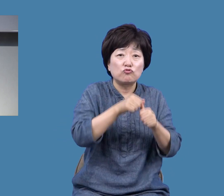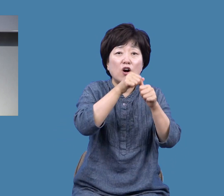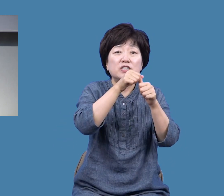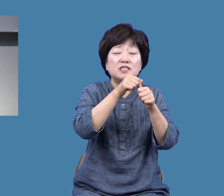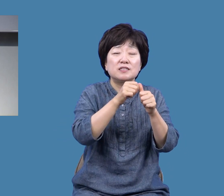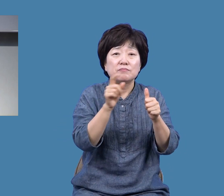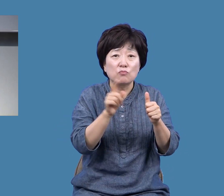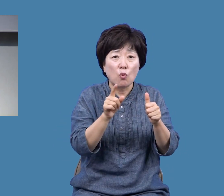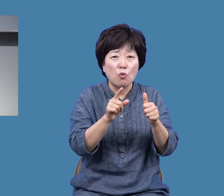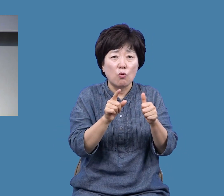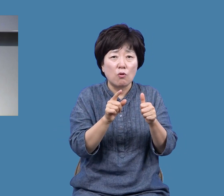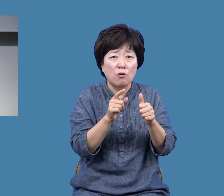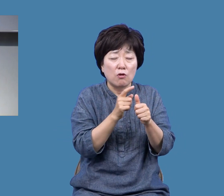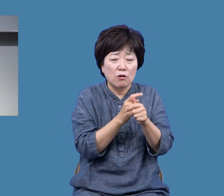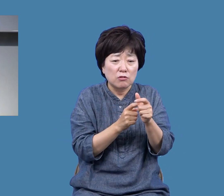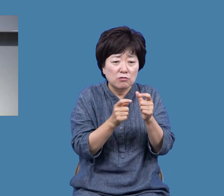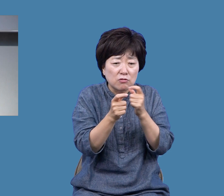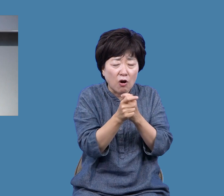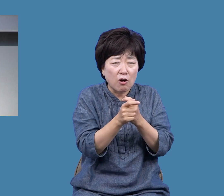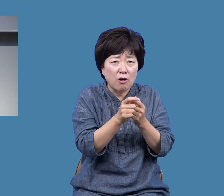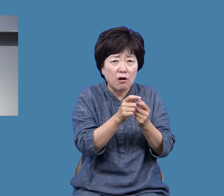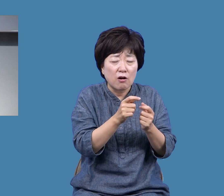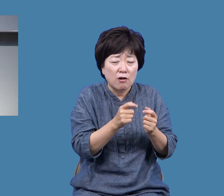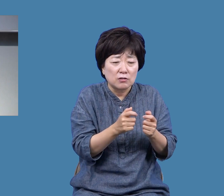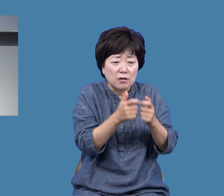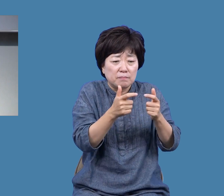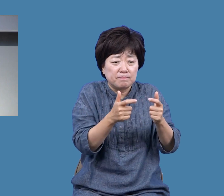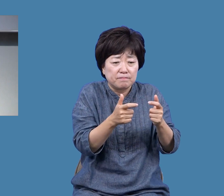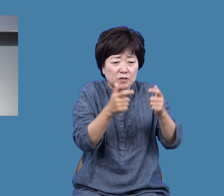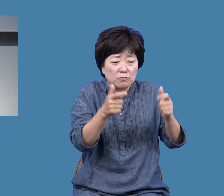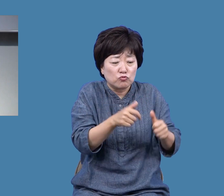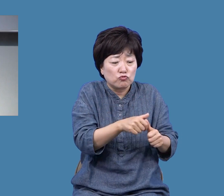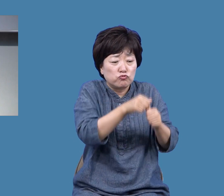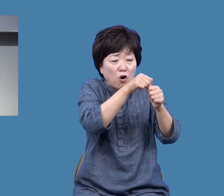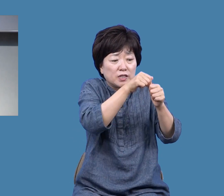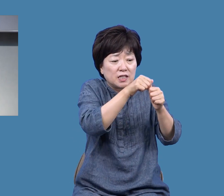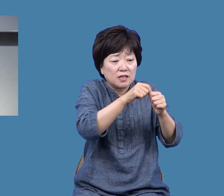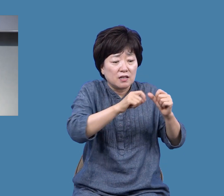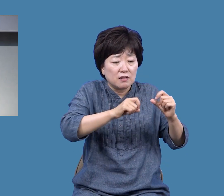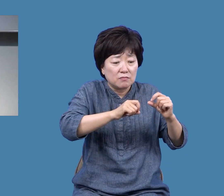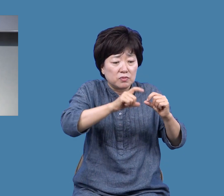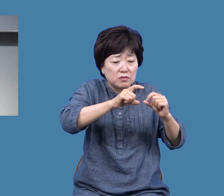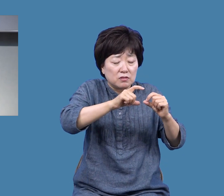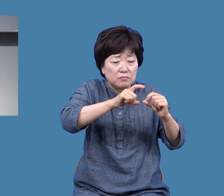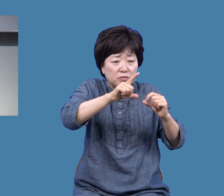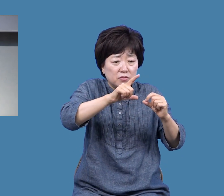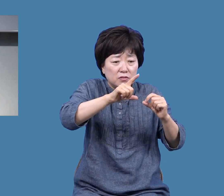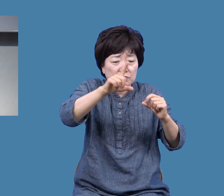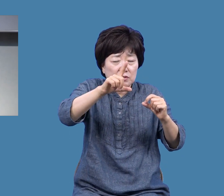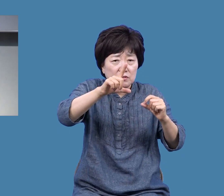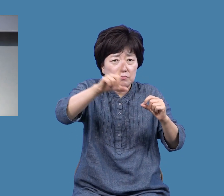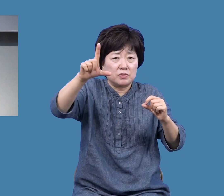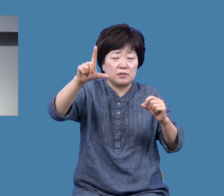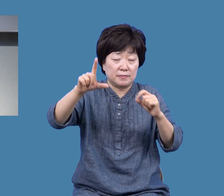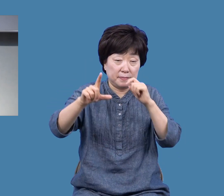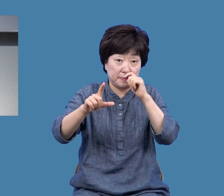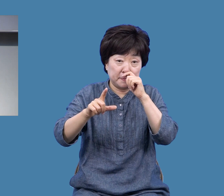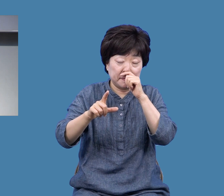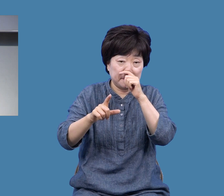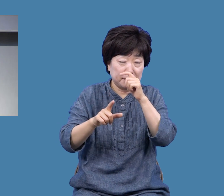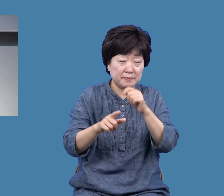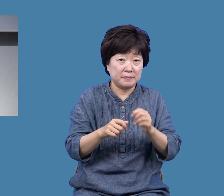것은 점진적으로 조금씩 일어나는 거예요. 한꺼번에 확 다 변하는 것이 아니라 조금씩